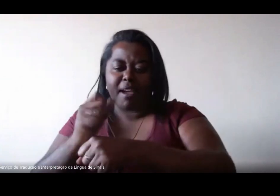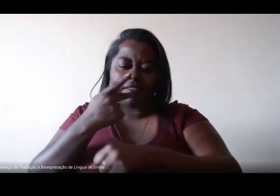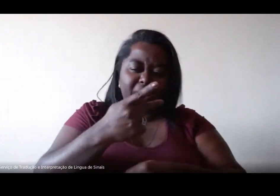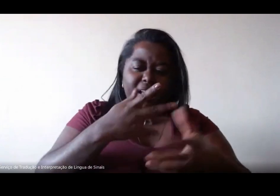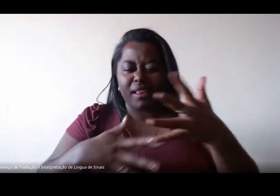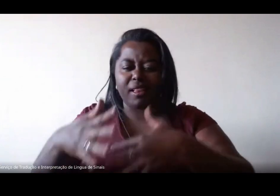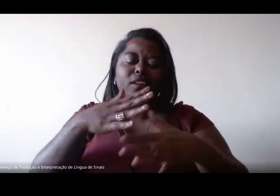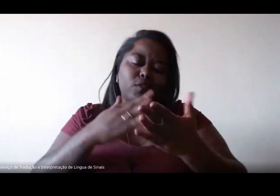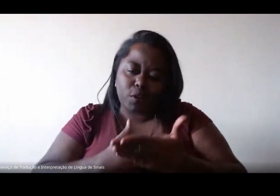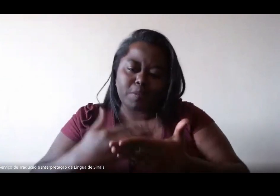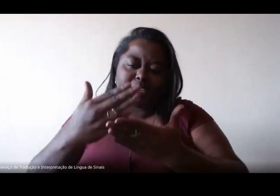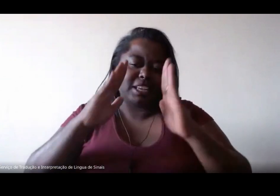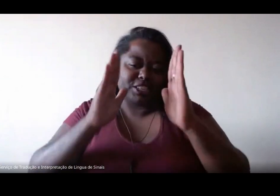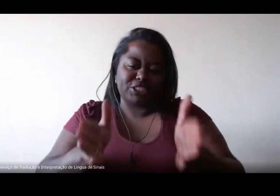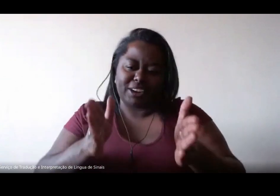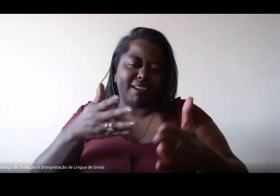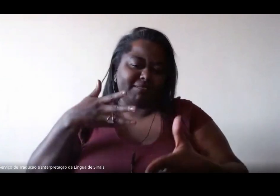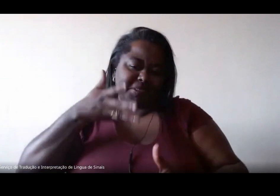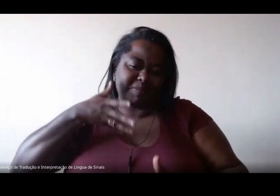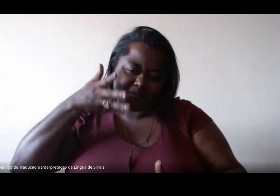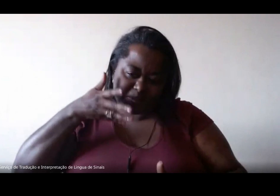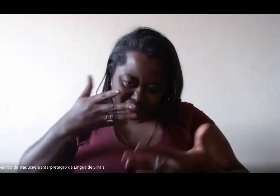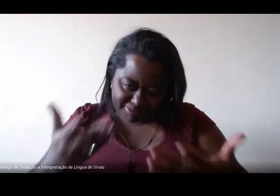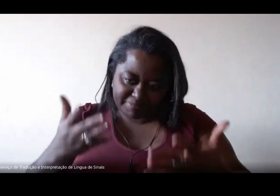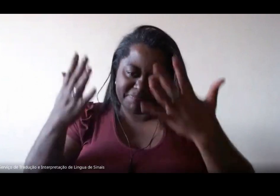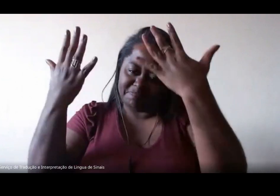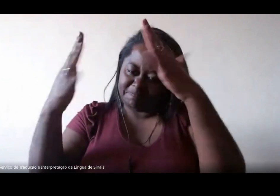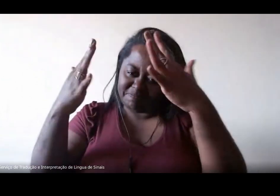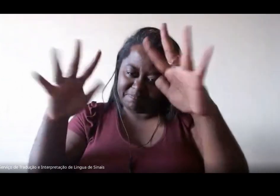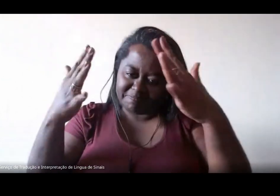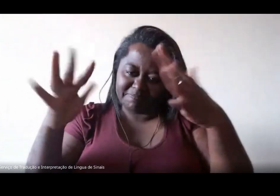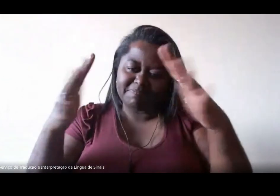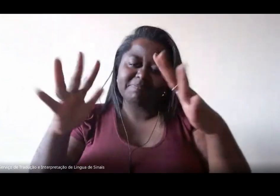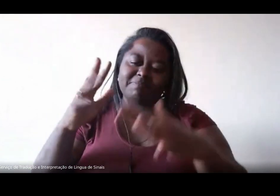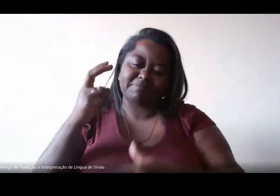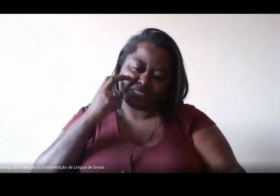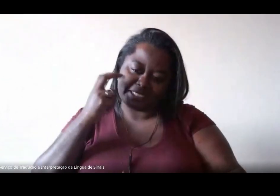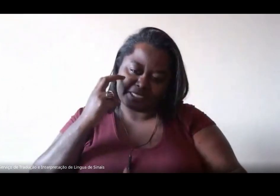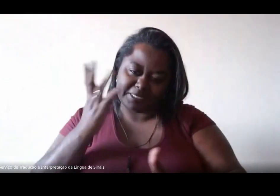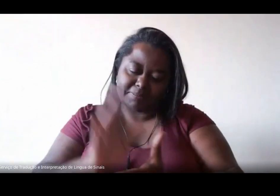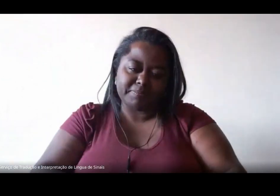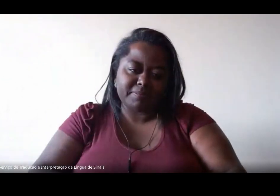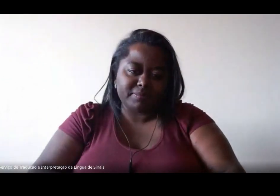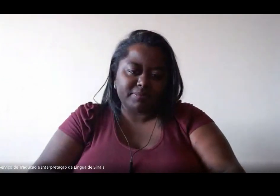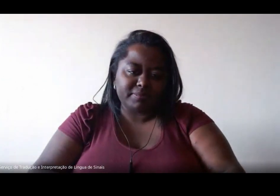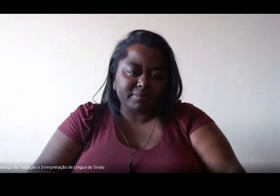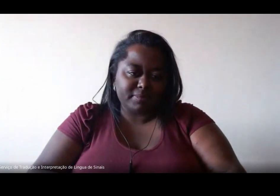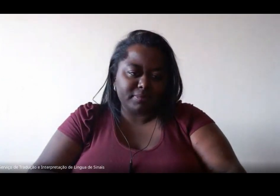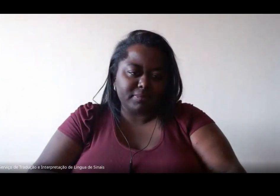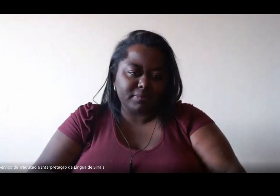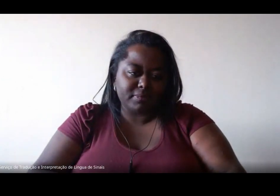para, fala, né? Então, eu já começo minha fala. E parabéns, Fernanda.